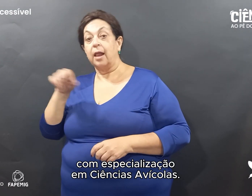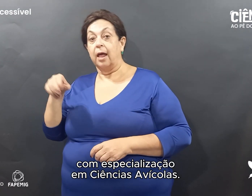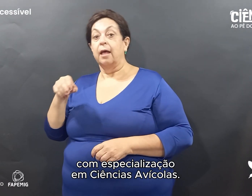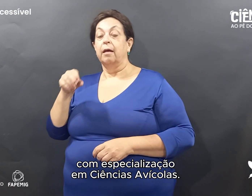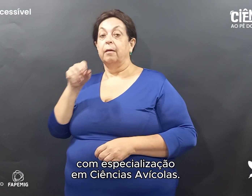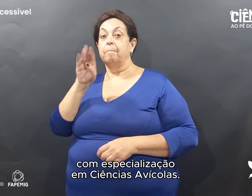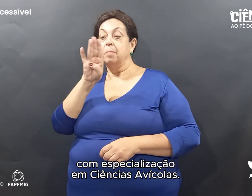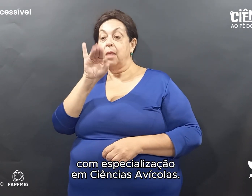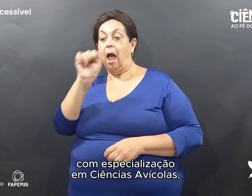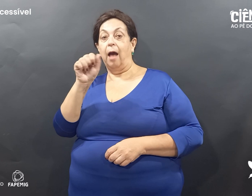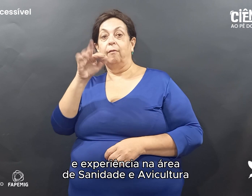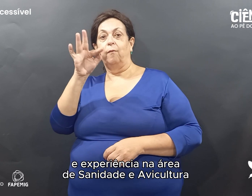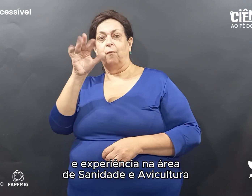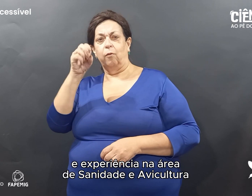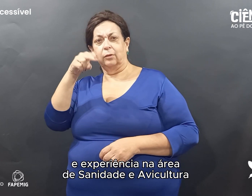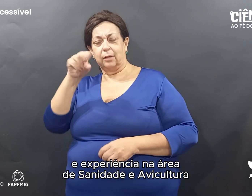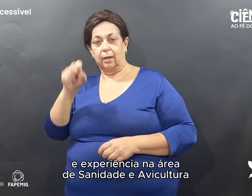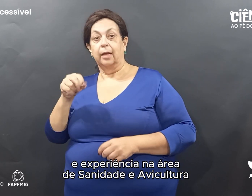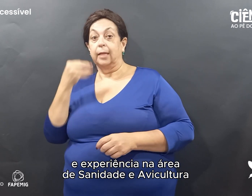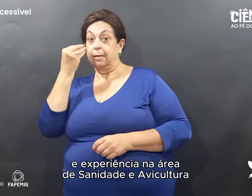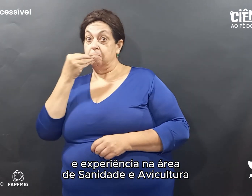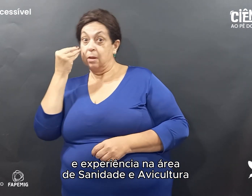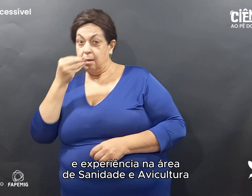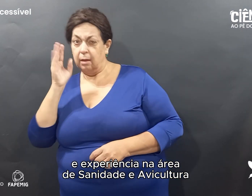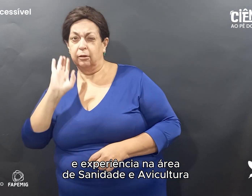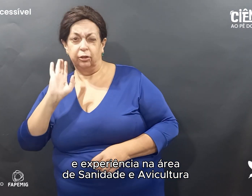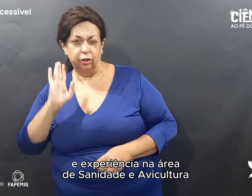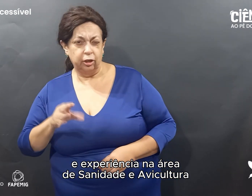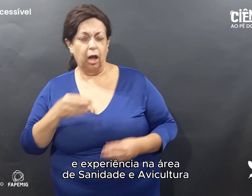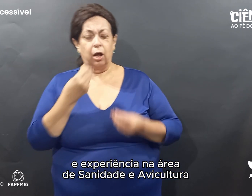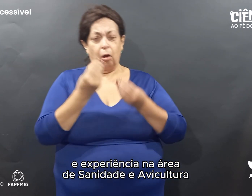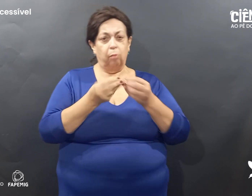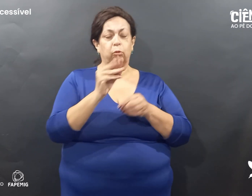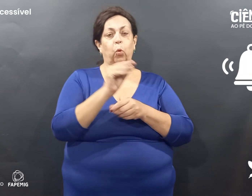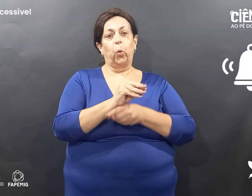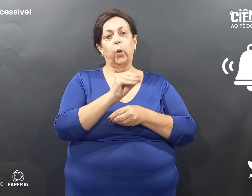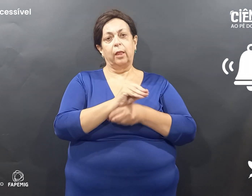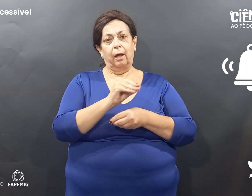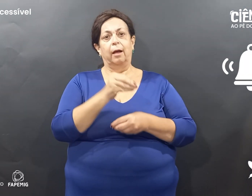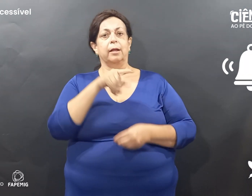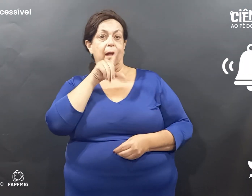especialização em ciências avícolas e experiência na área de sanidade e avicultura.